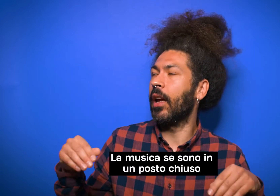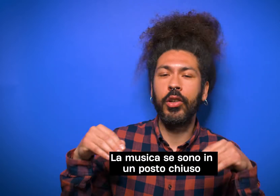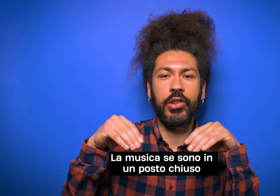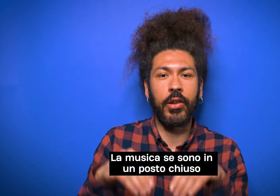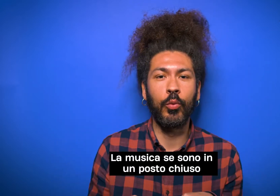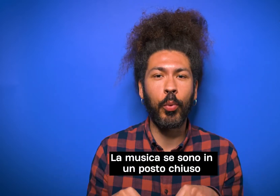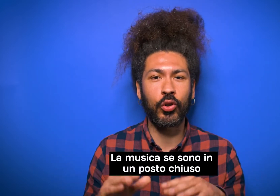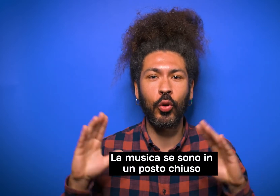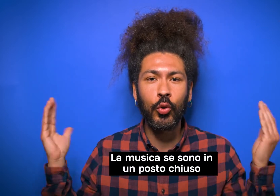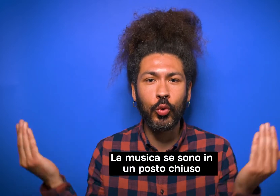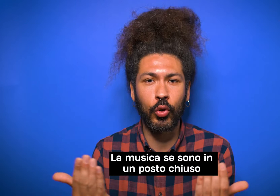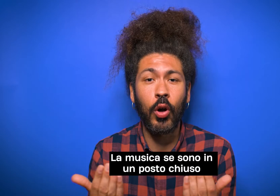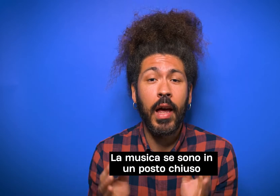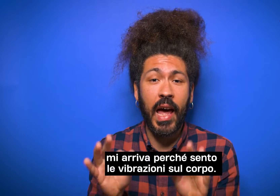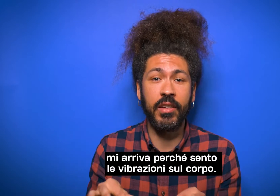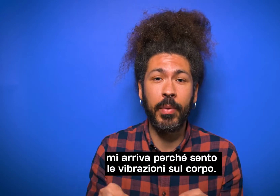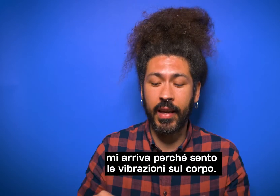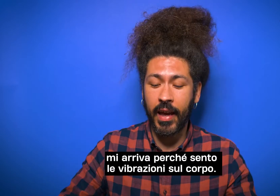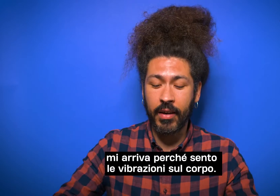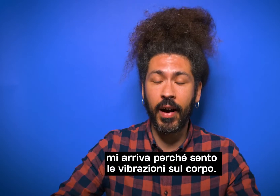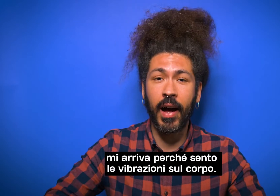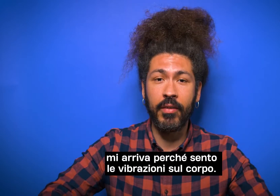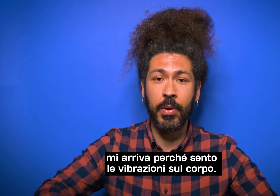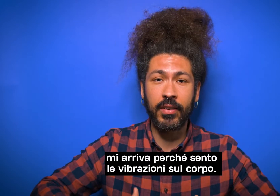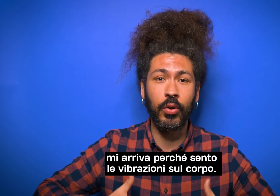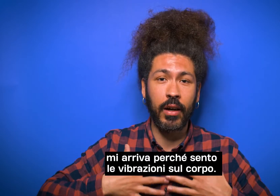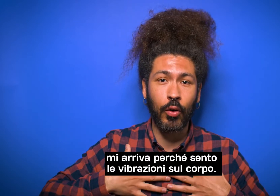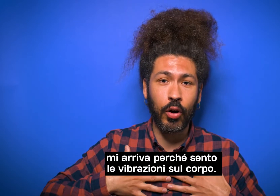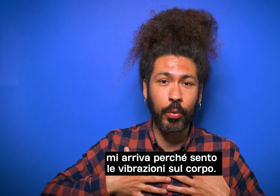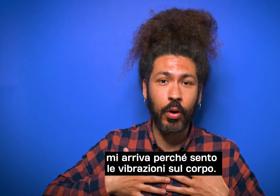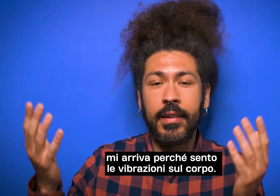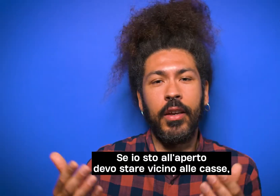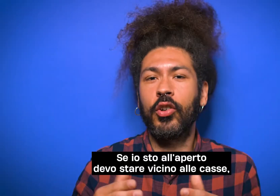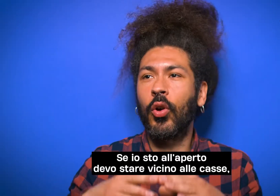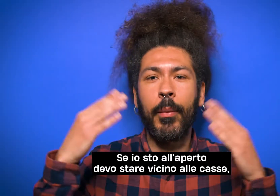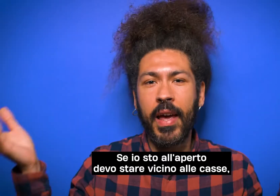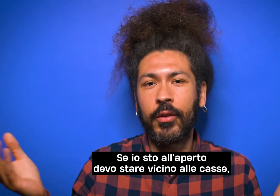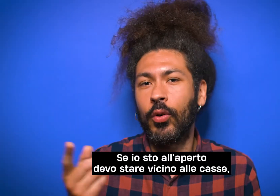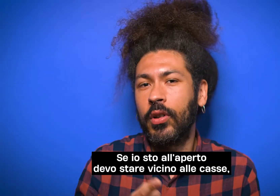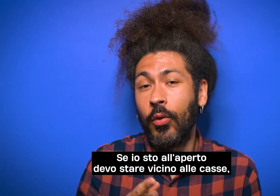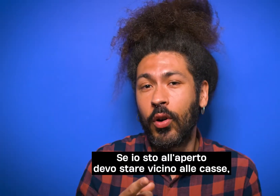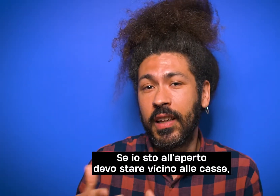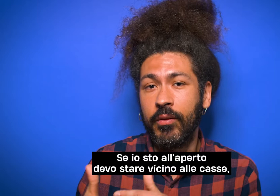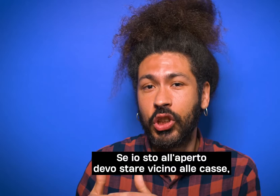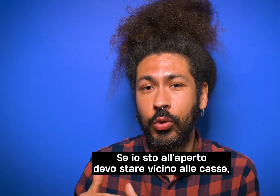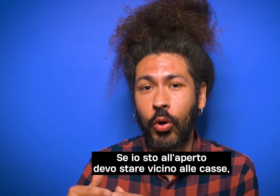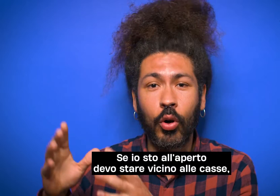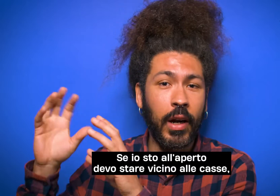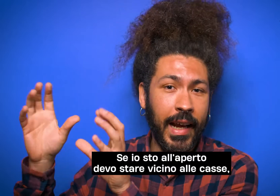io se in un posto chiuso arriva, perché arriva alle vibrazioni al corpo. Se io sto all'aperto devo stare vicino alle